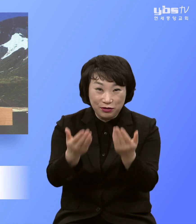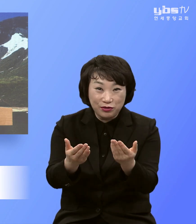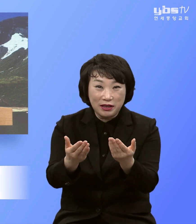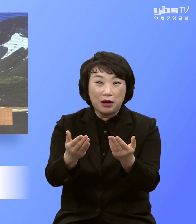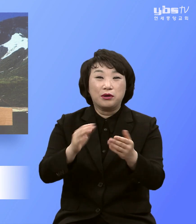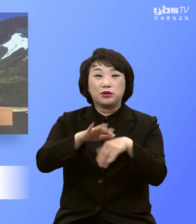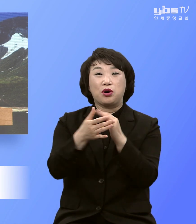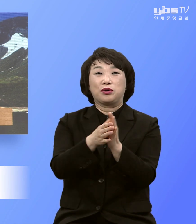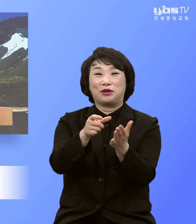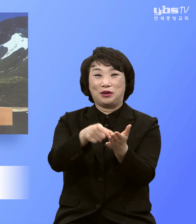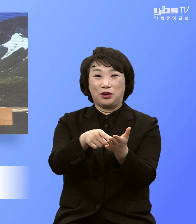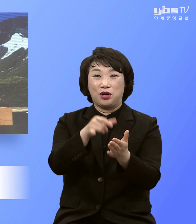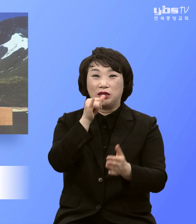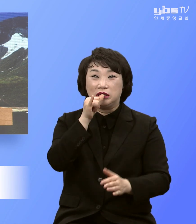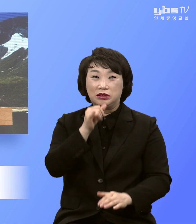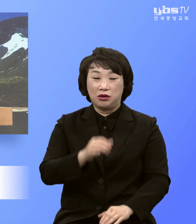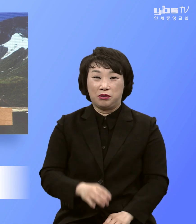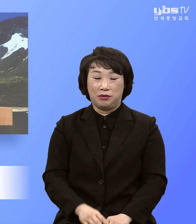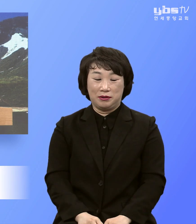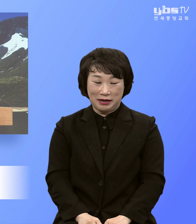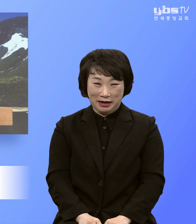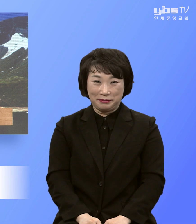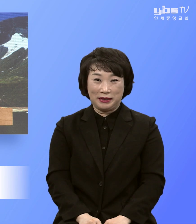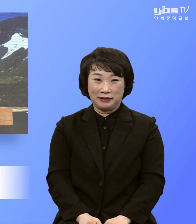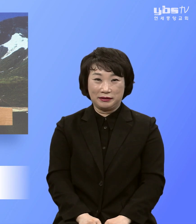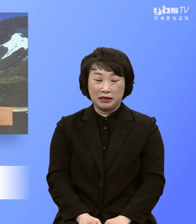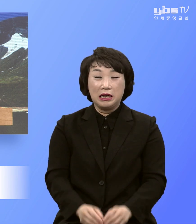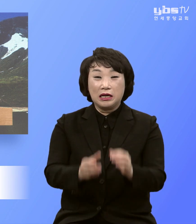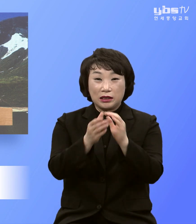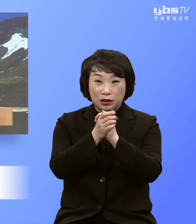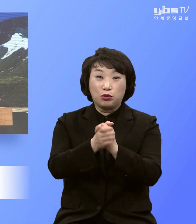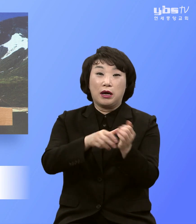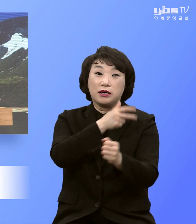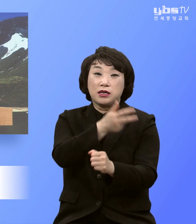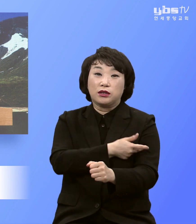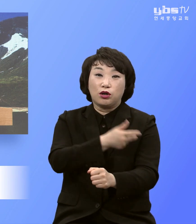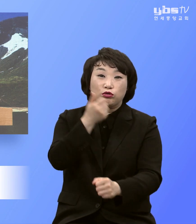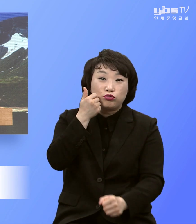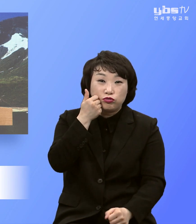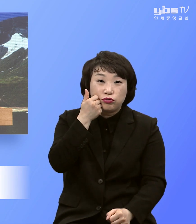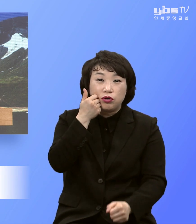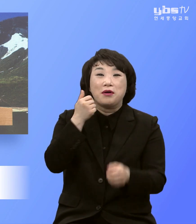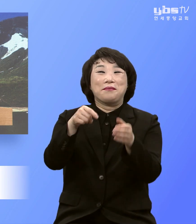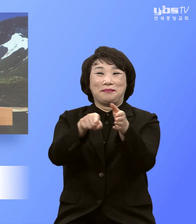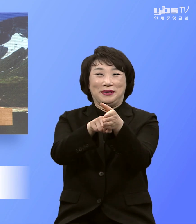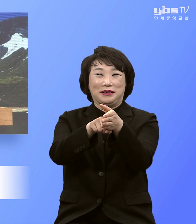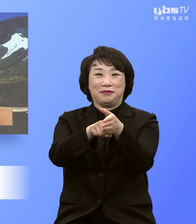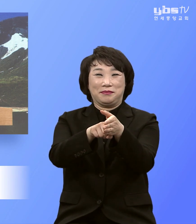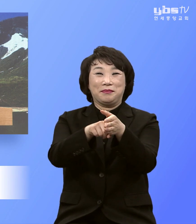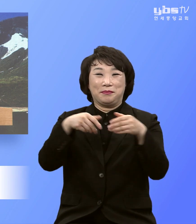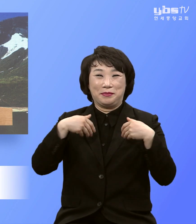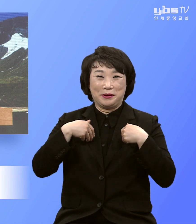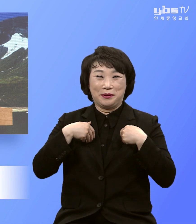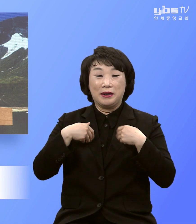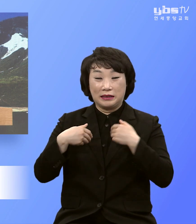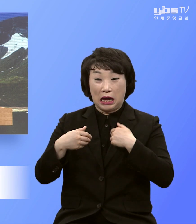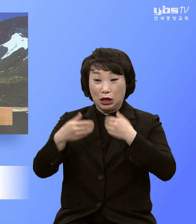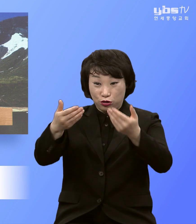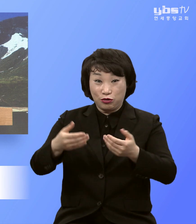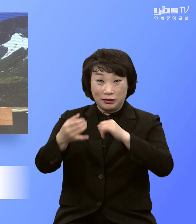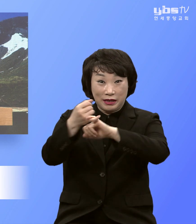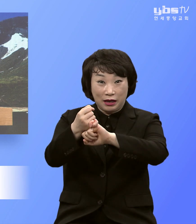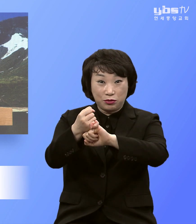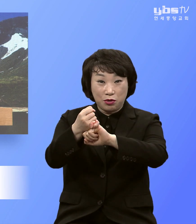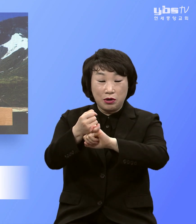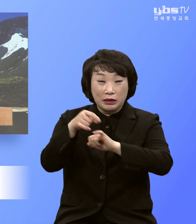응답하신다고 성경은 말했다 이 말입니다. 기도할 자격은 믿음입니다. 내게 주신